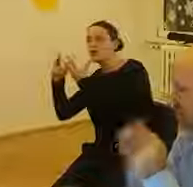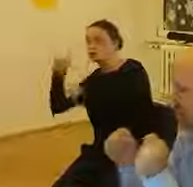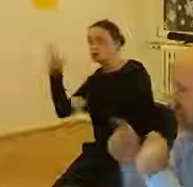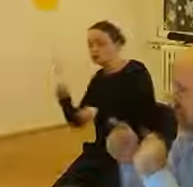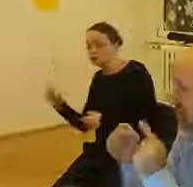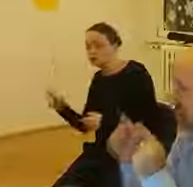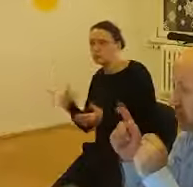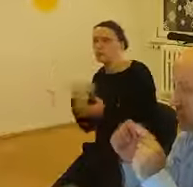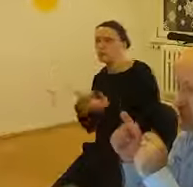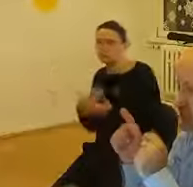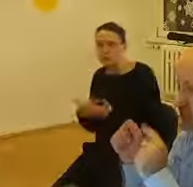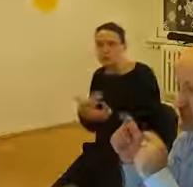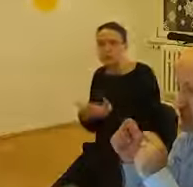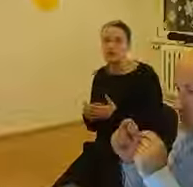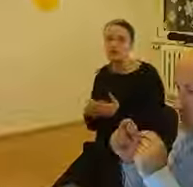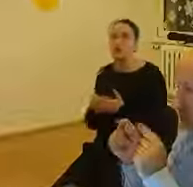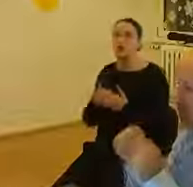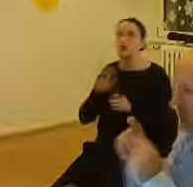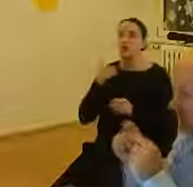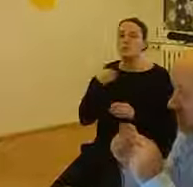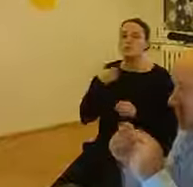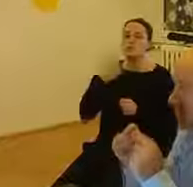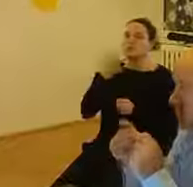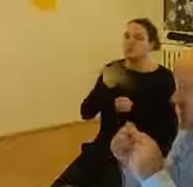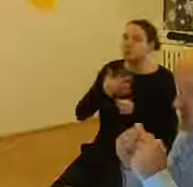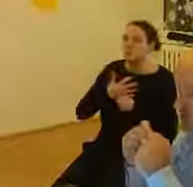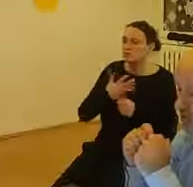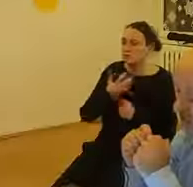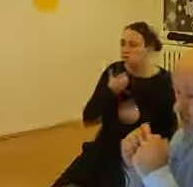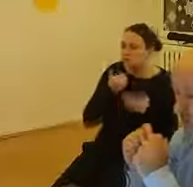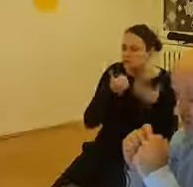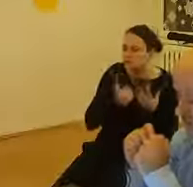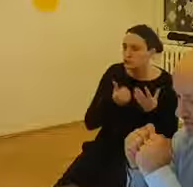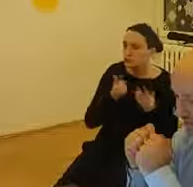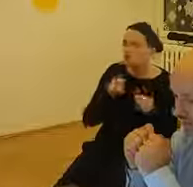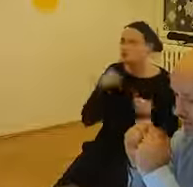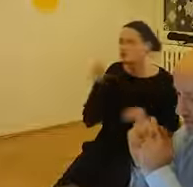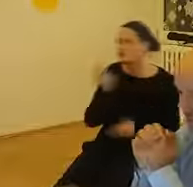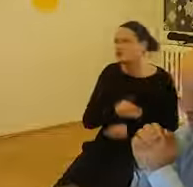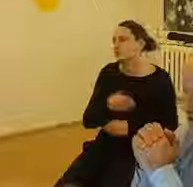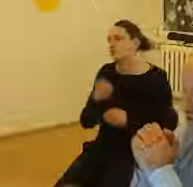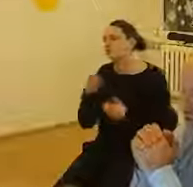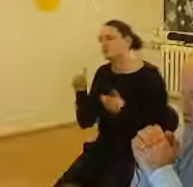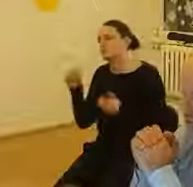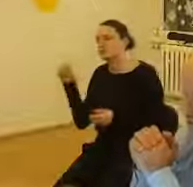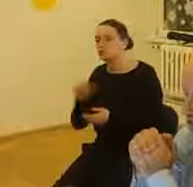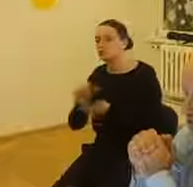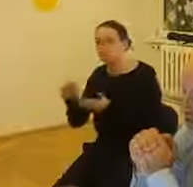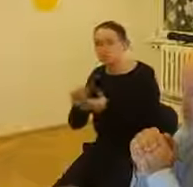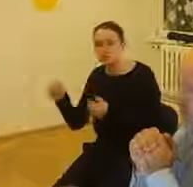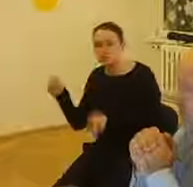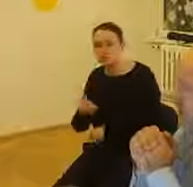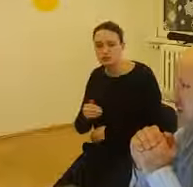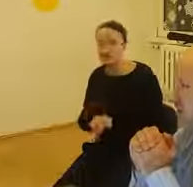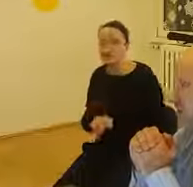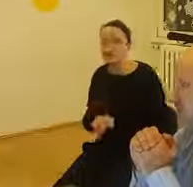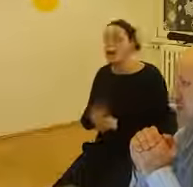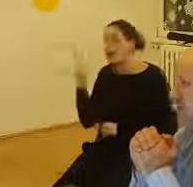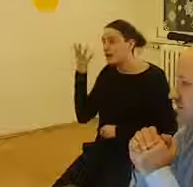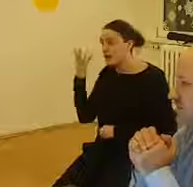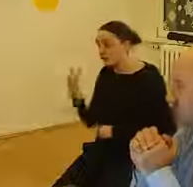tamte kwoty, co podałem, to Państwo widzieli 56 tysięcy, 111, 108 tysięcy. Jesienią jeszcze poprzednia kadencja